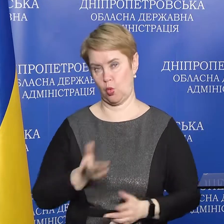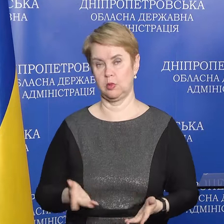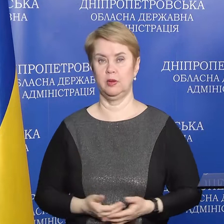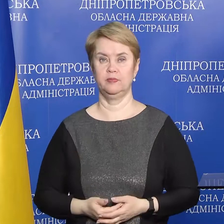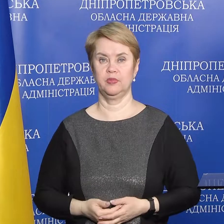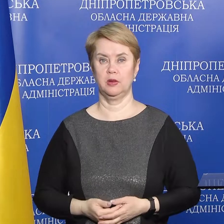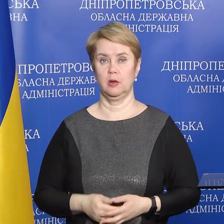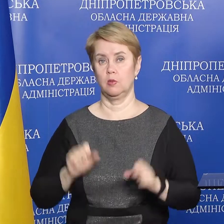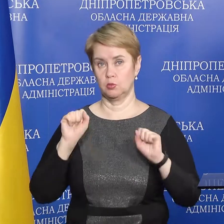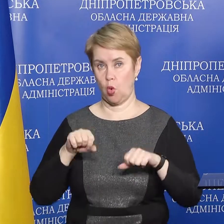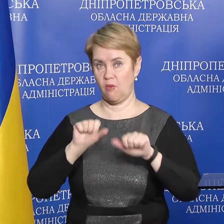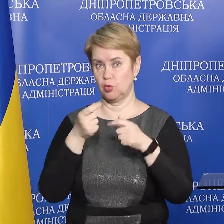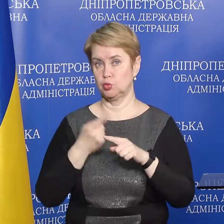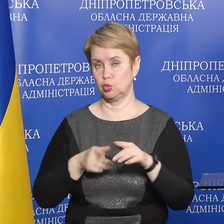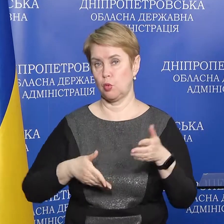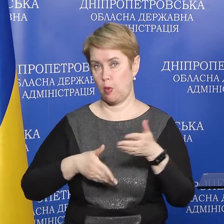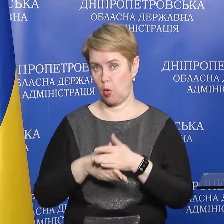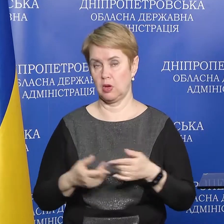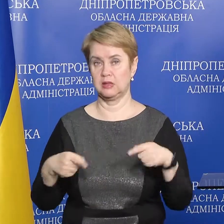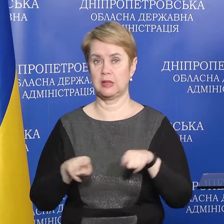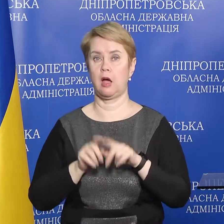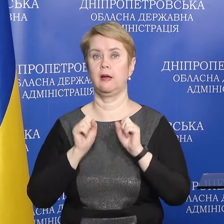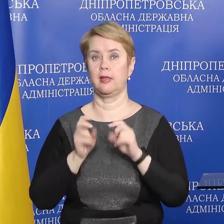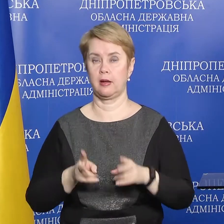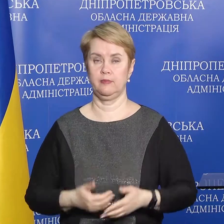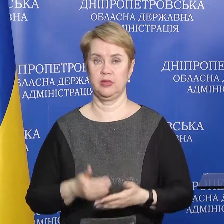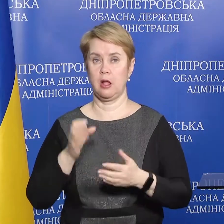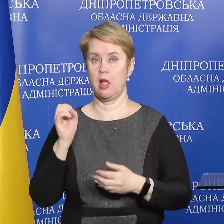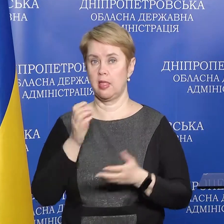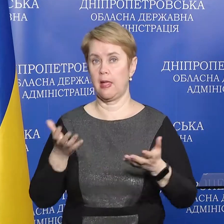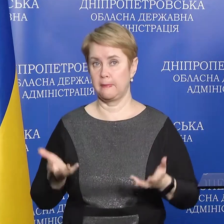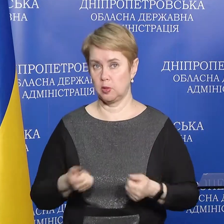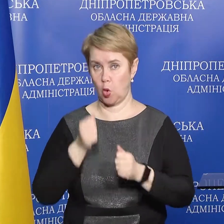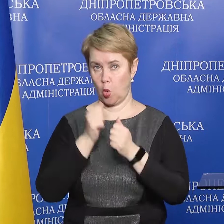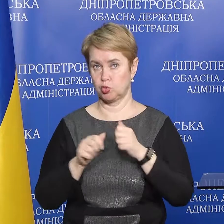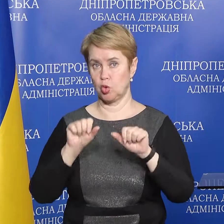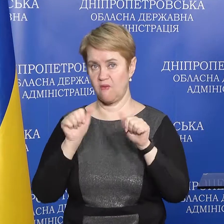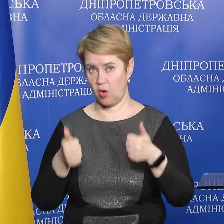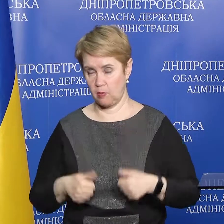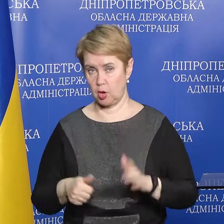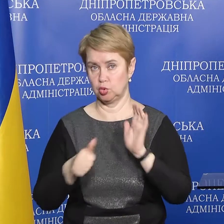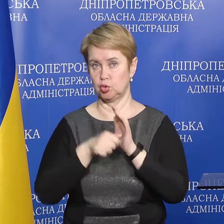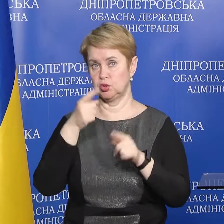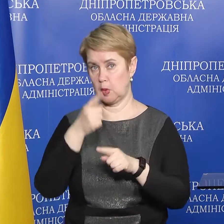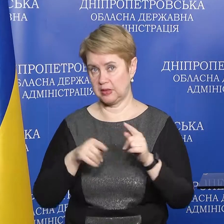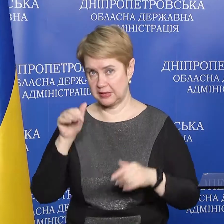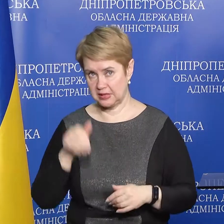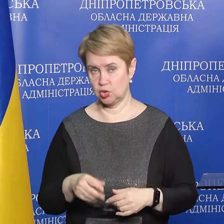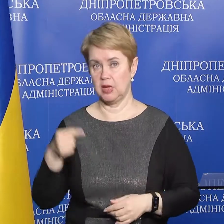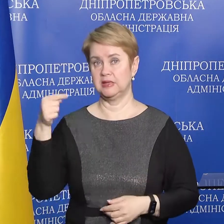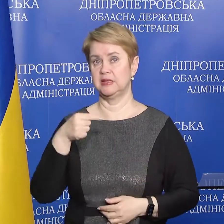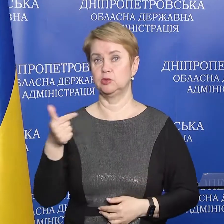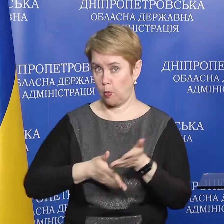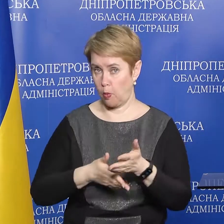зможе оформити цю допомогу. Так як от є підтримку, от кожен оформляв там 6,5 тисяч,